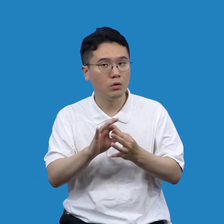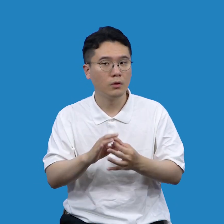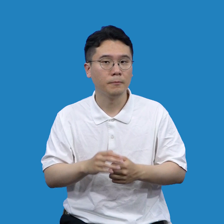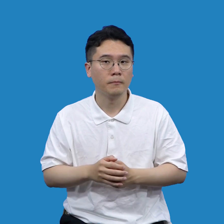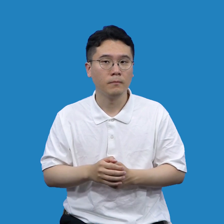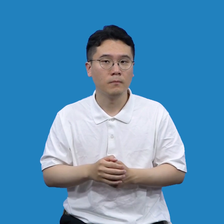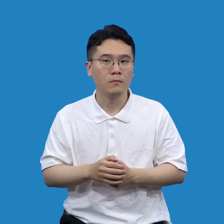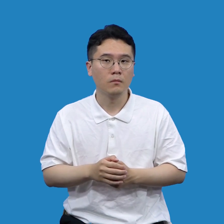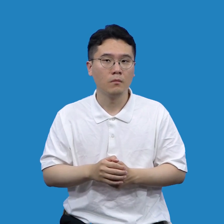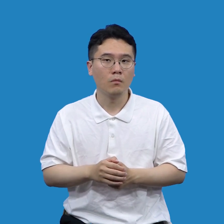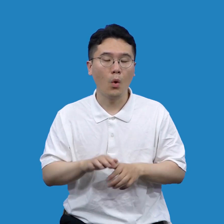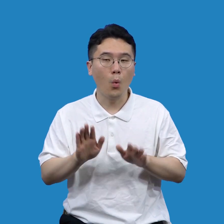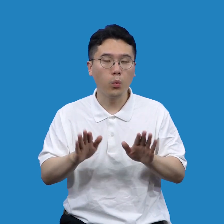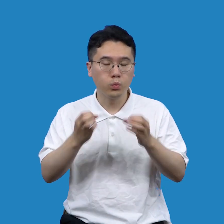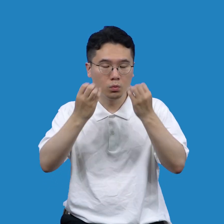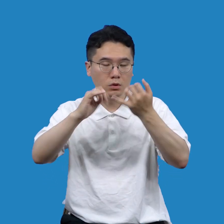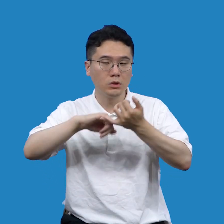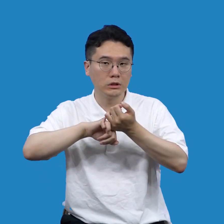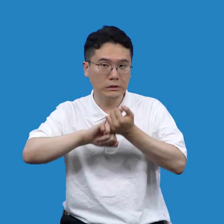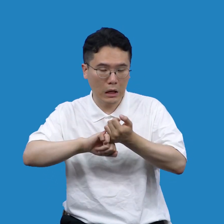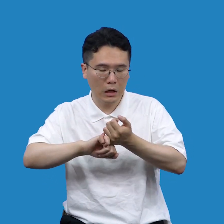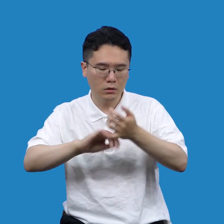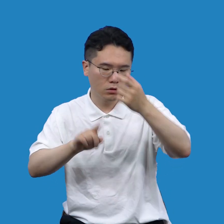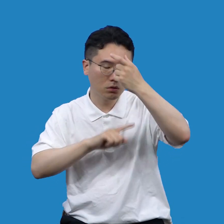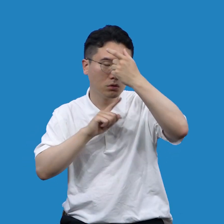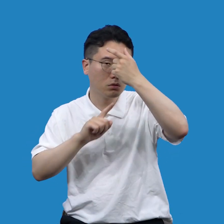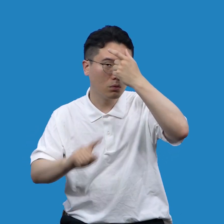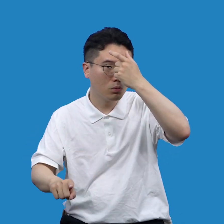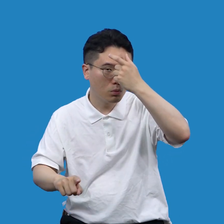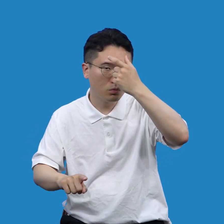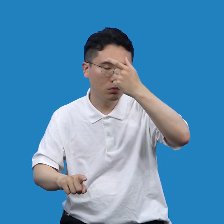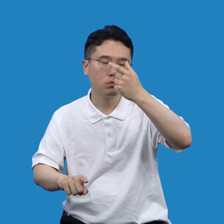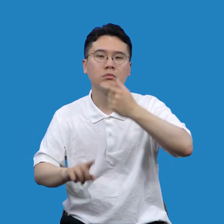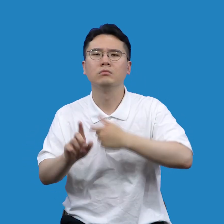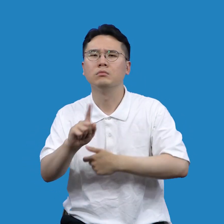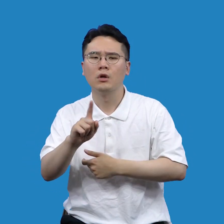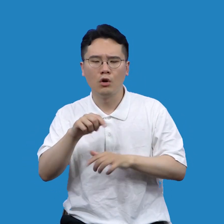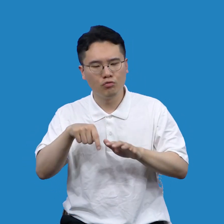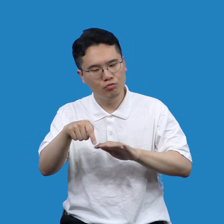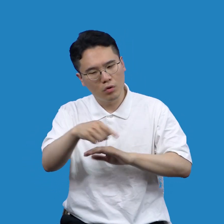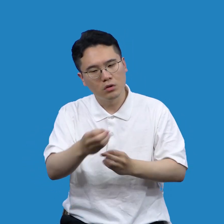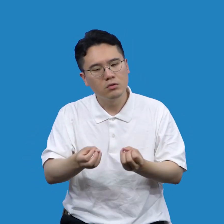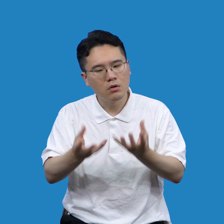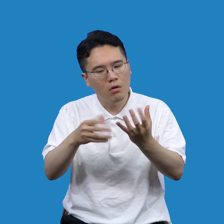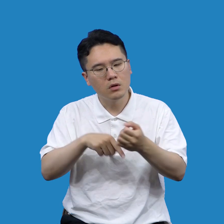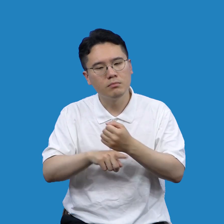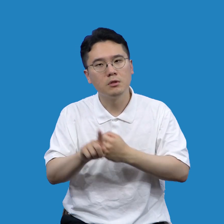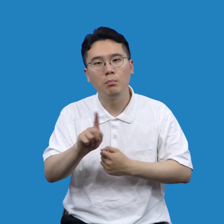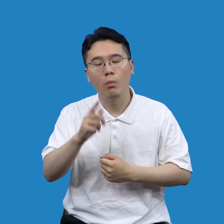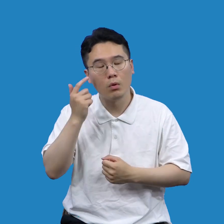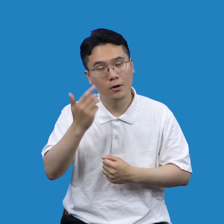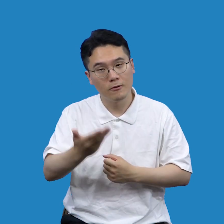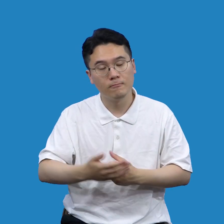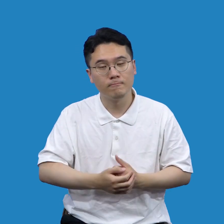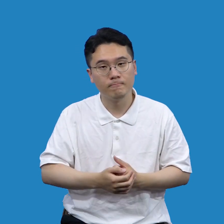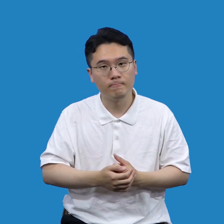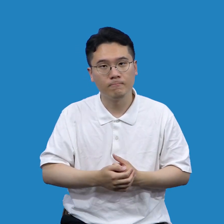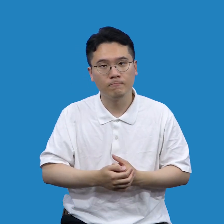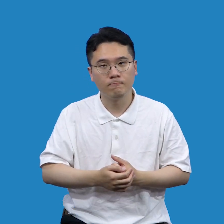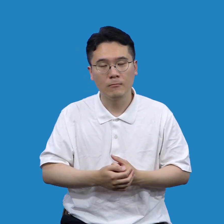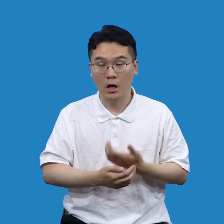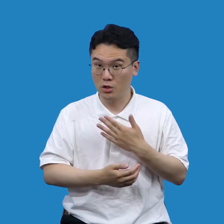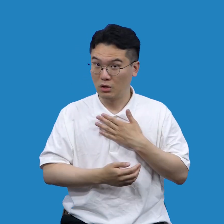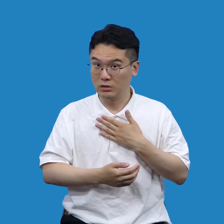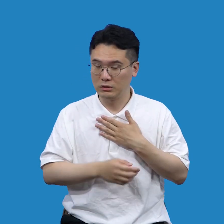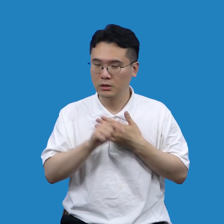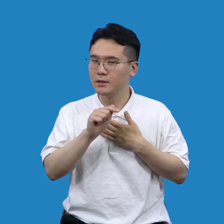있어서 유월절의 의미는 도대체 무엇일까요? 저는 한마디로 유월절 절기가 가르치는